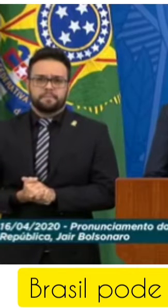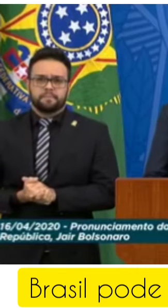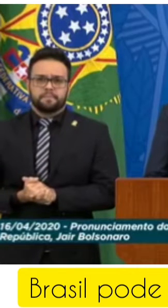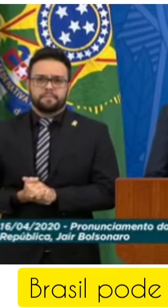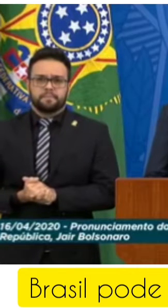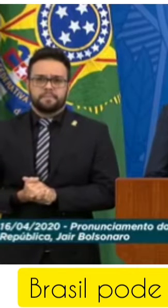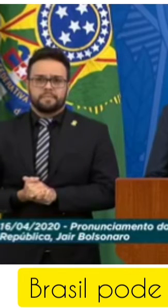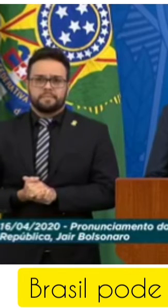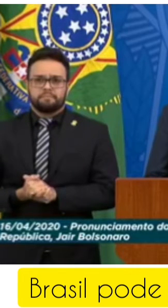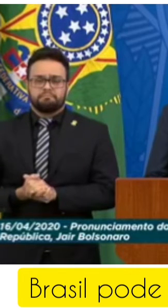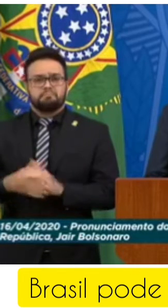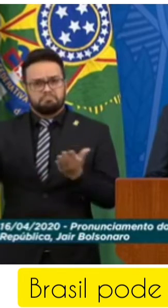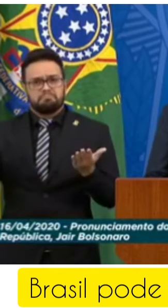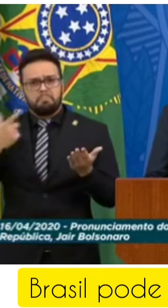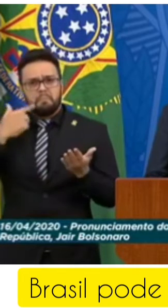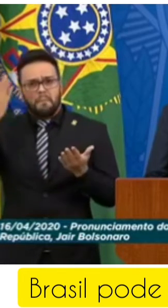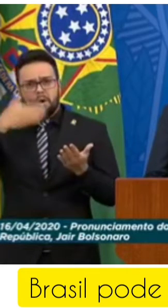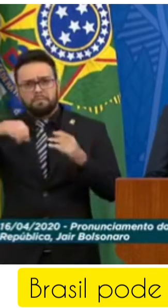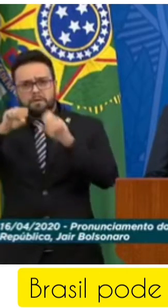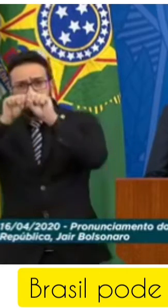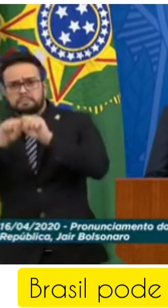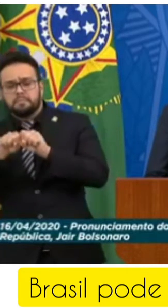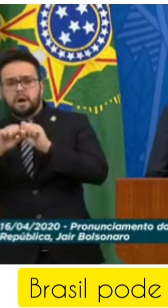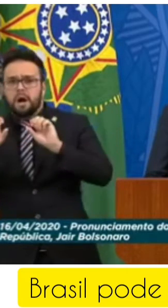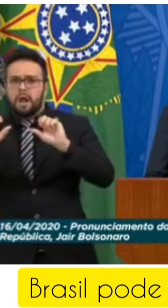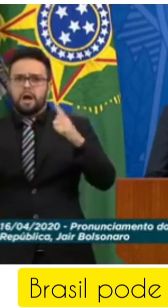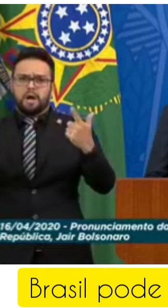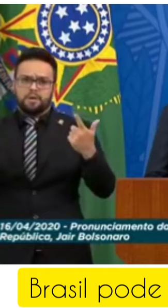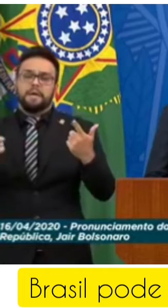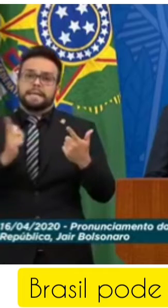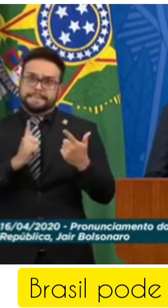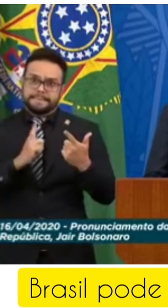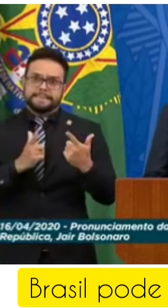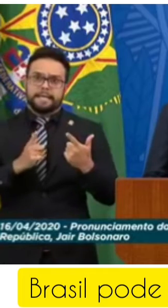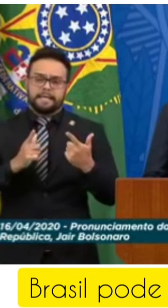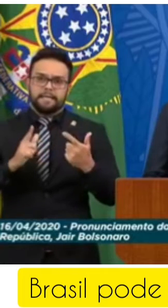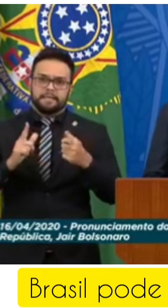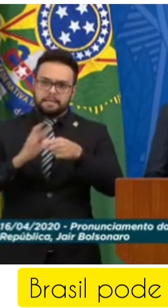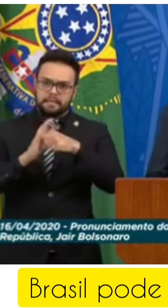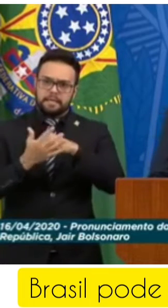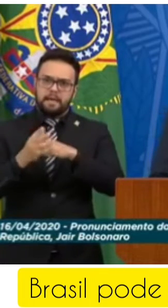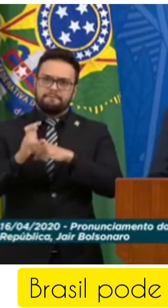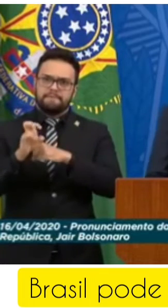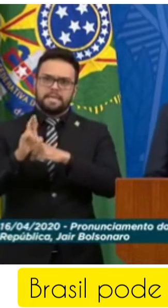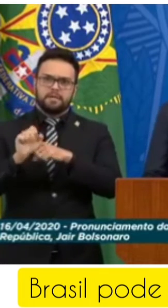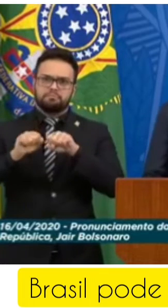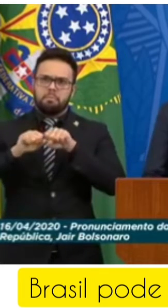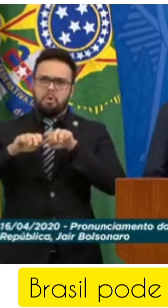claros no nosso país. Junto com o vírus veio uma verdadeira máquina de moer empregos.